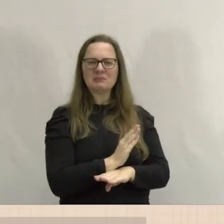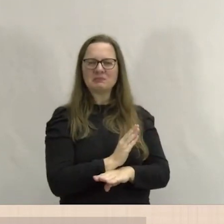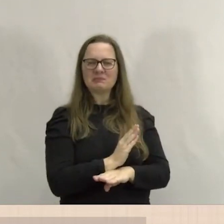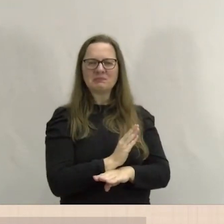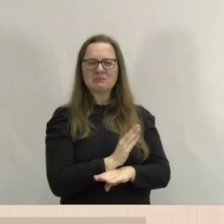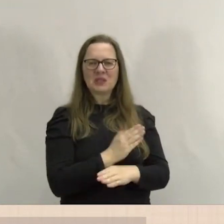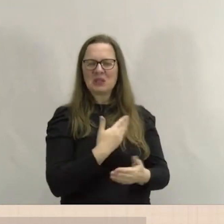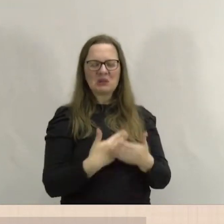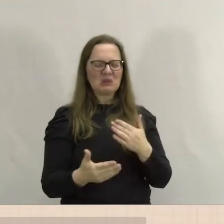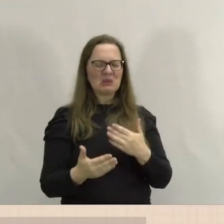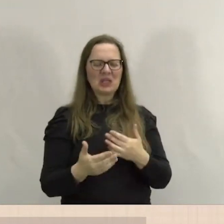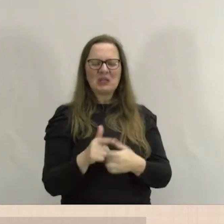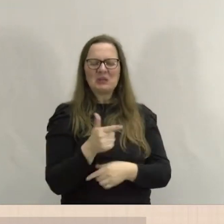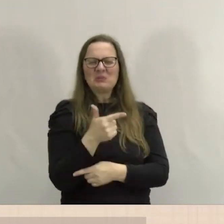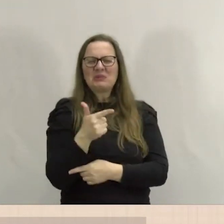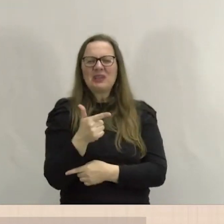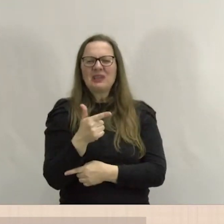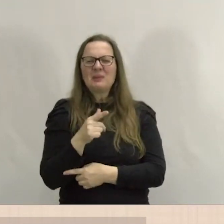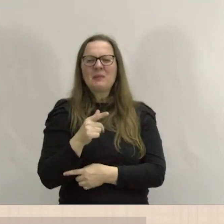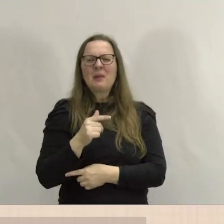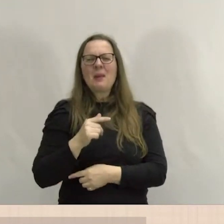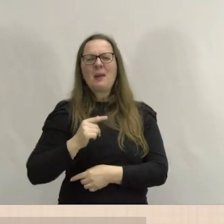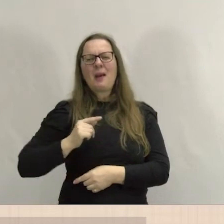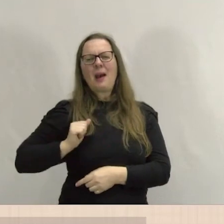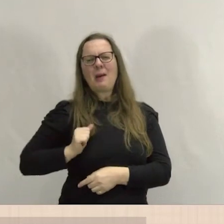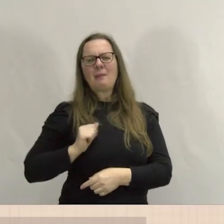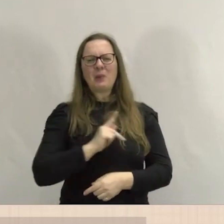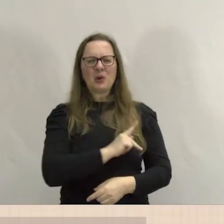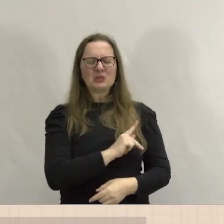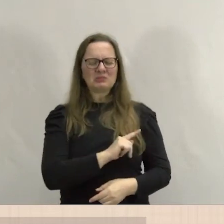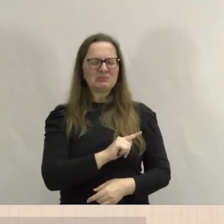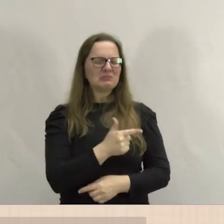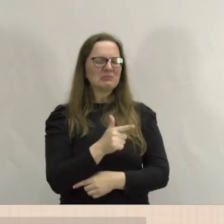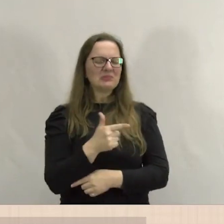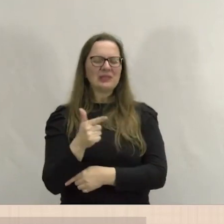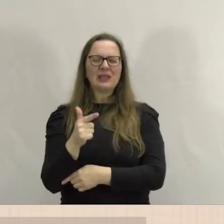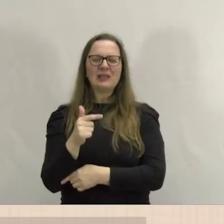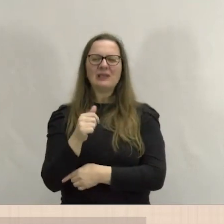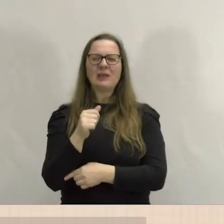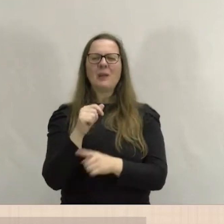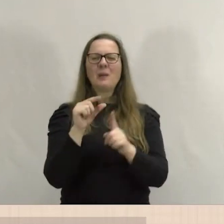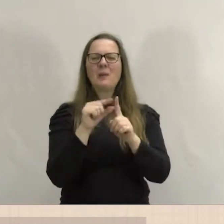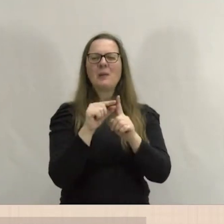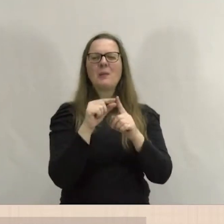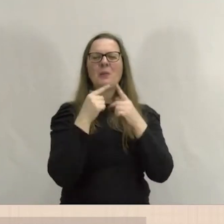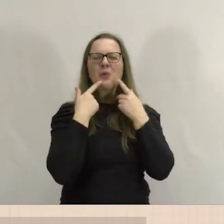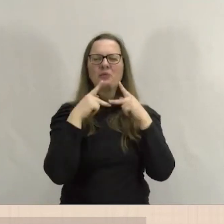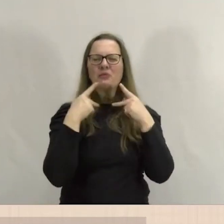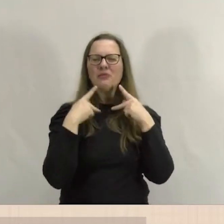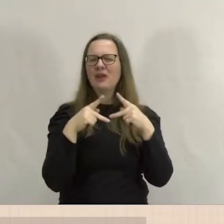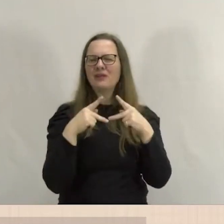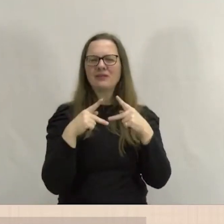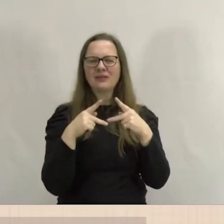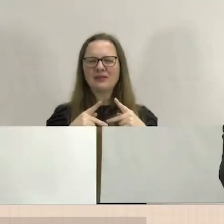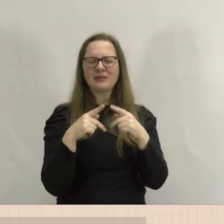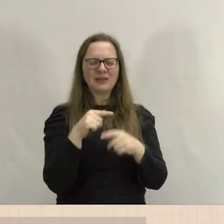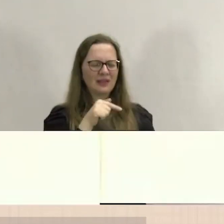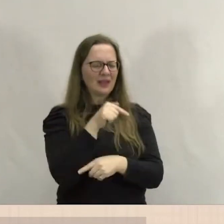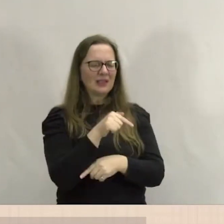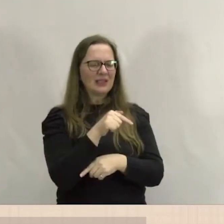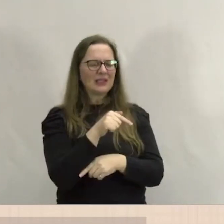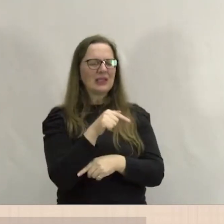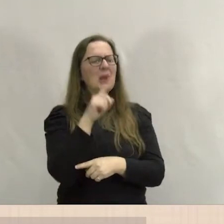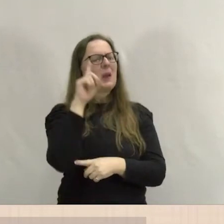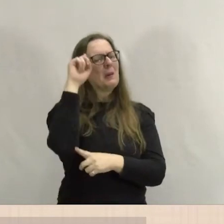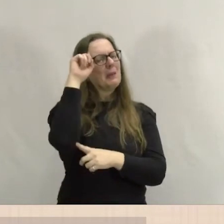tem mais profeta, não tem mais a palavra revelada, inspirada pelo Espírito. Irmãos, então quem se assenta para governar a